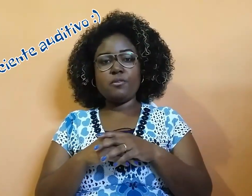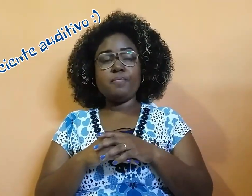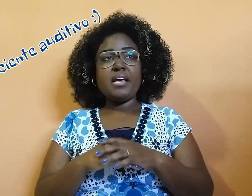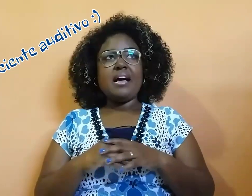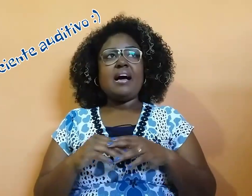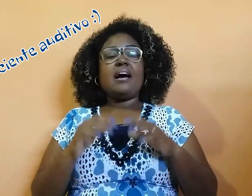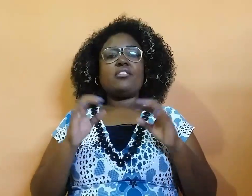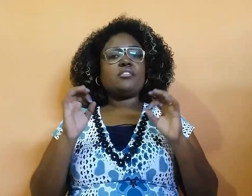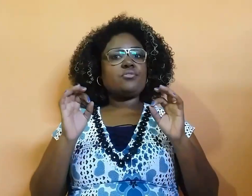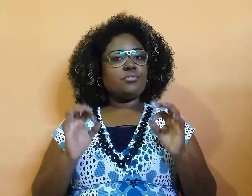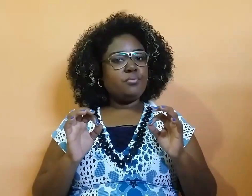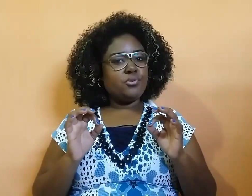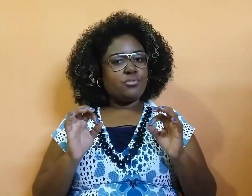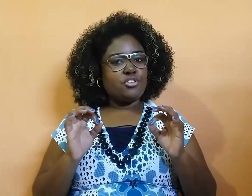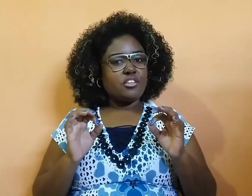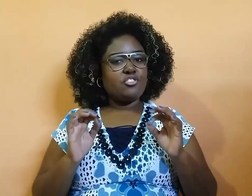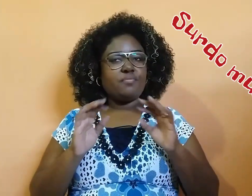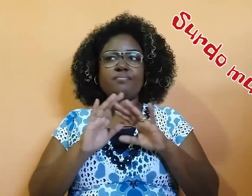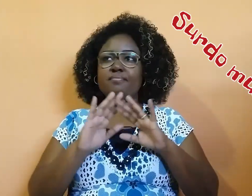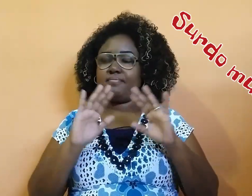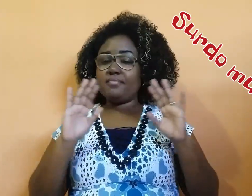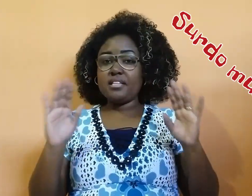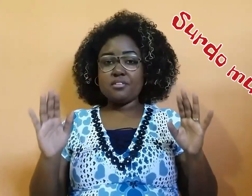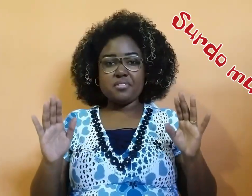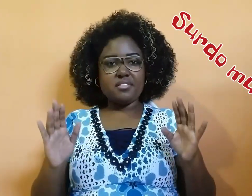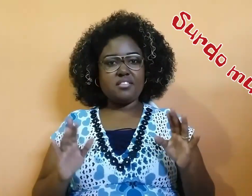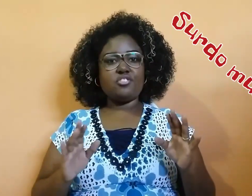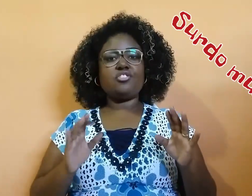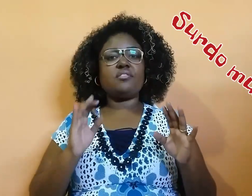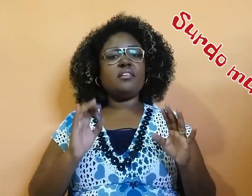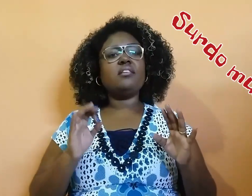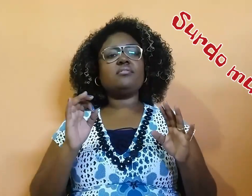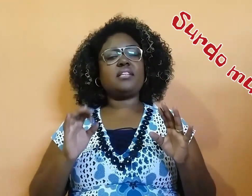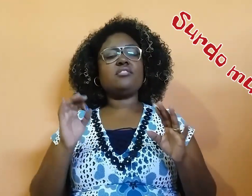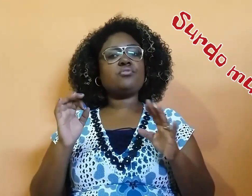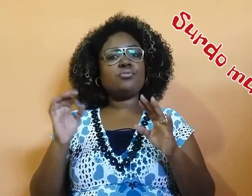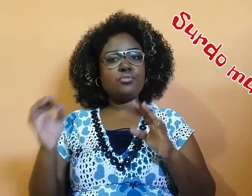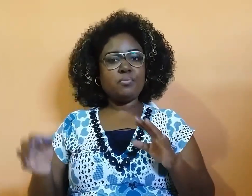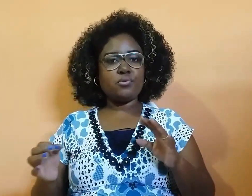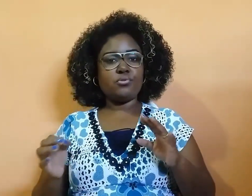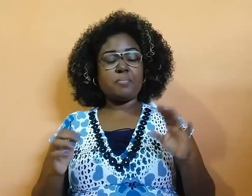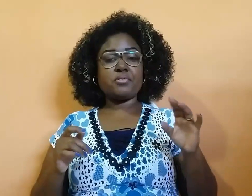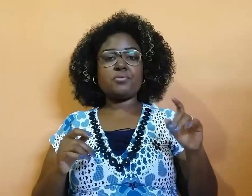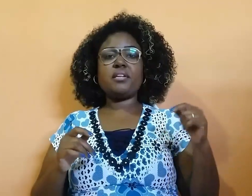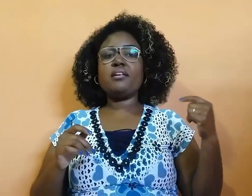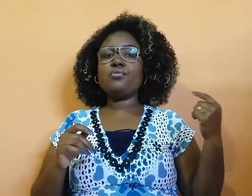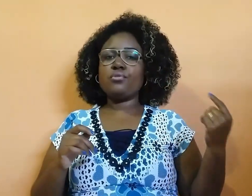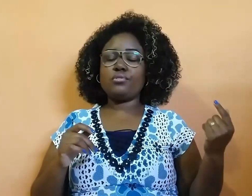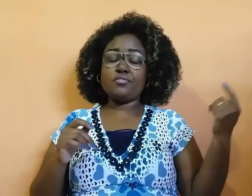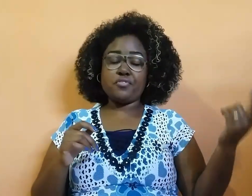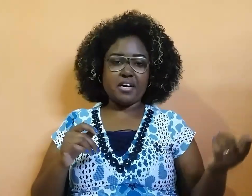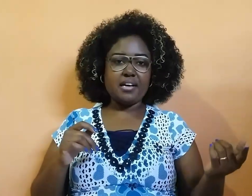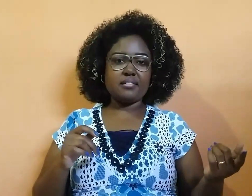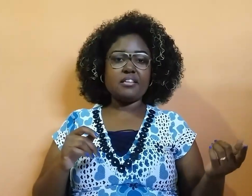bom agora sua do mundo gente não existe não tem surdo do mundo a pessoa não ou não fala